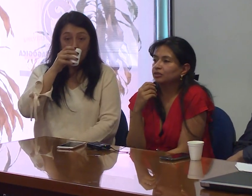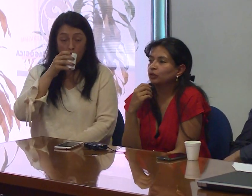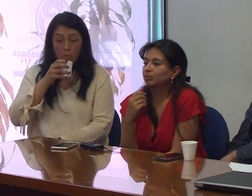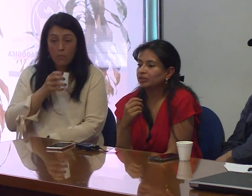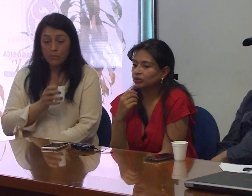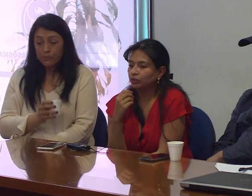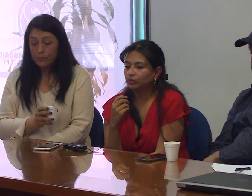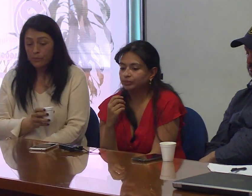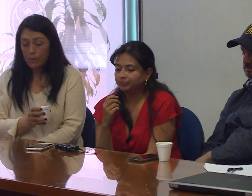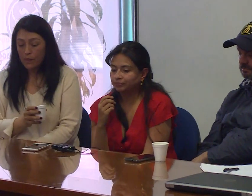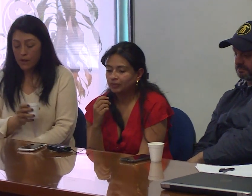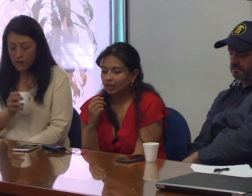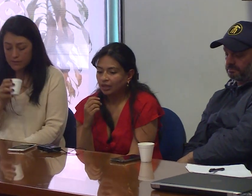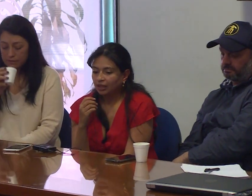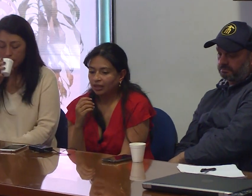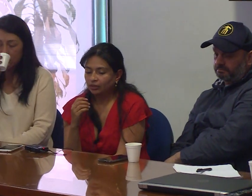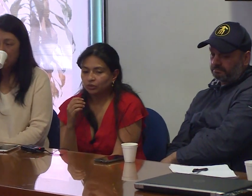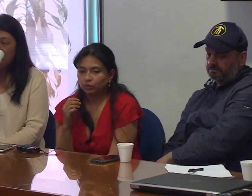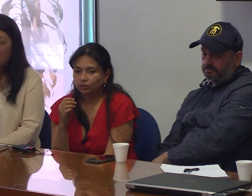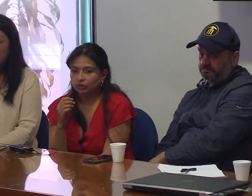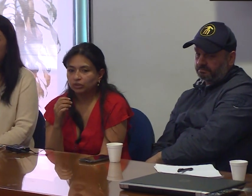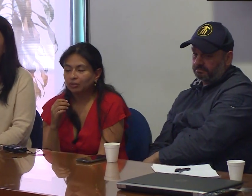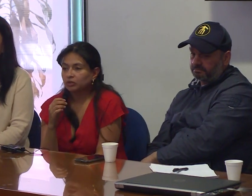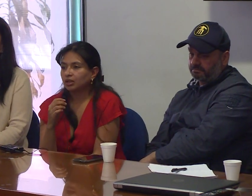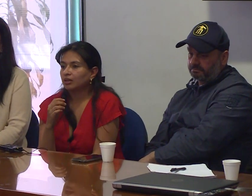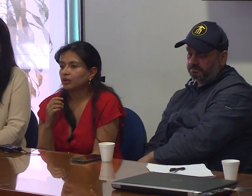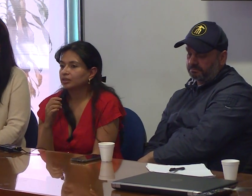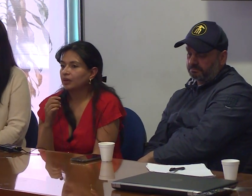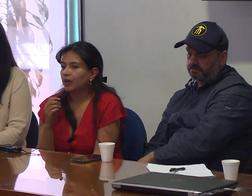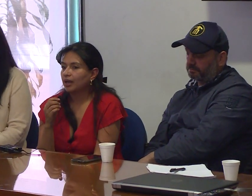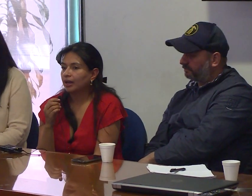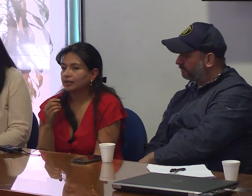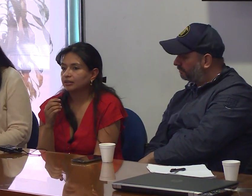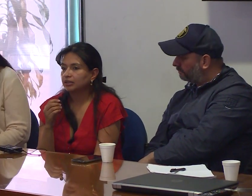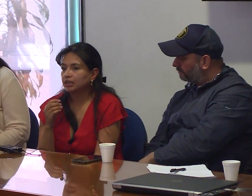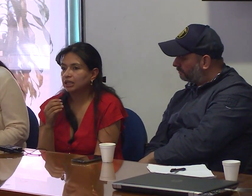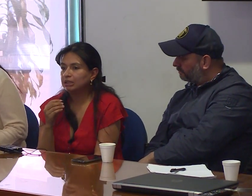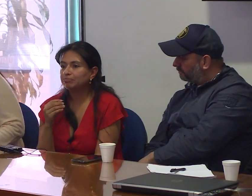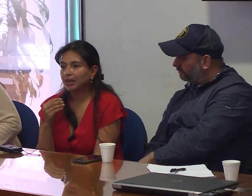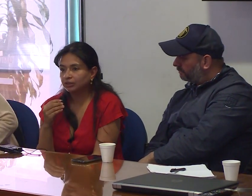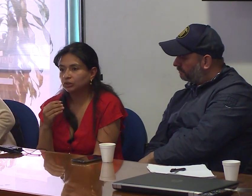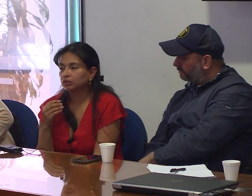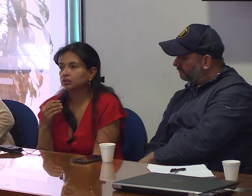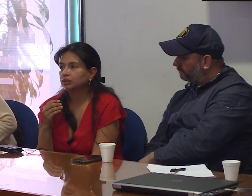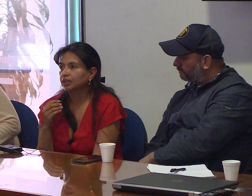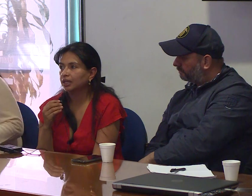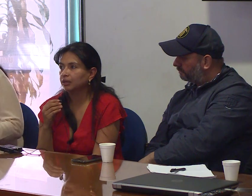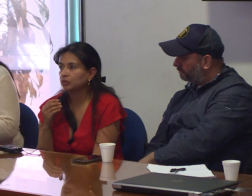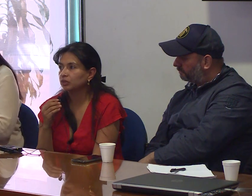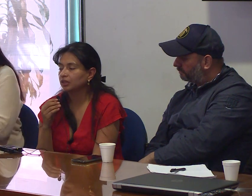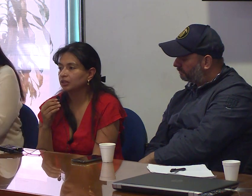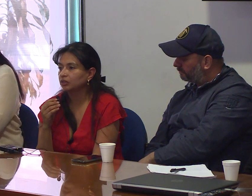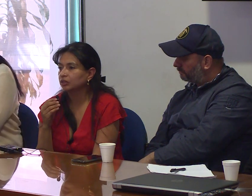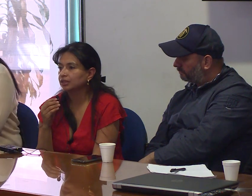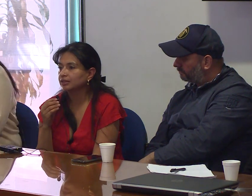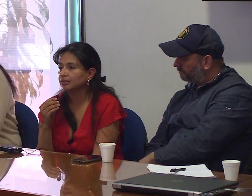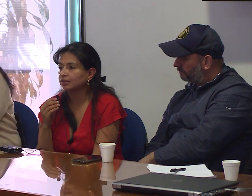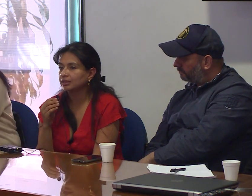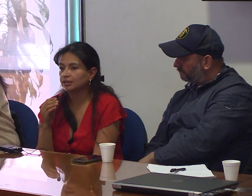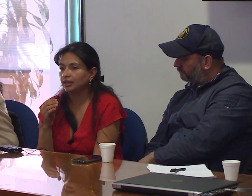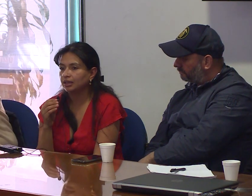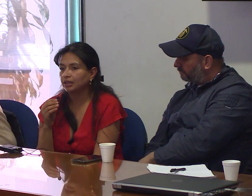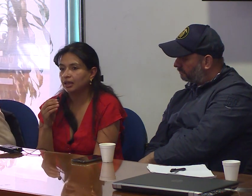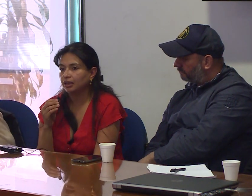Básicamente la transformación que nosotros hemos tratado de trabajar y el impacto que hemos tenido